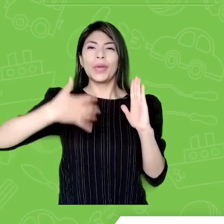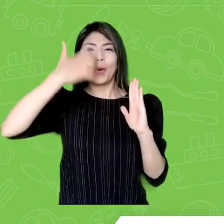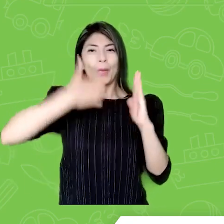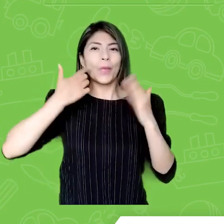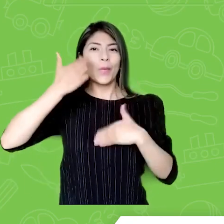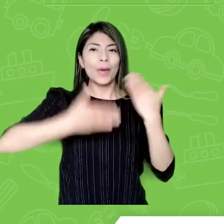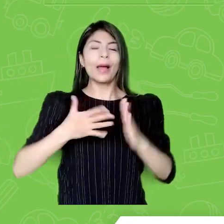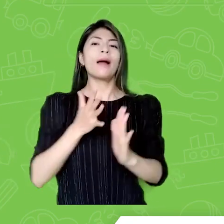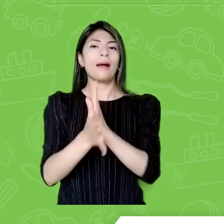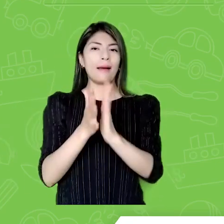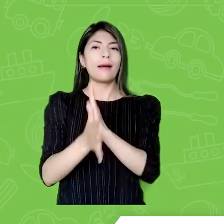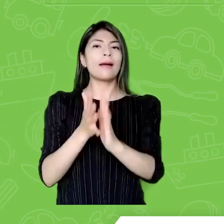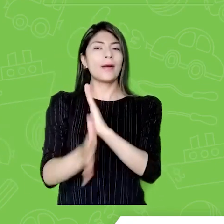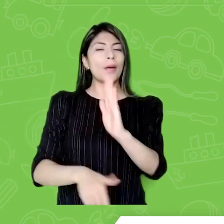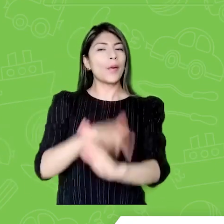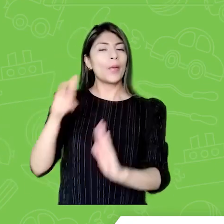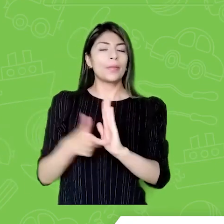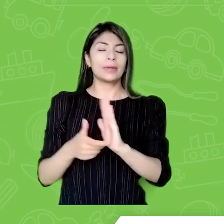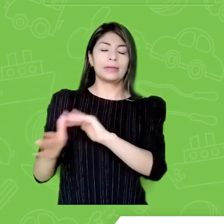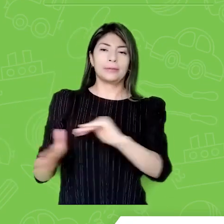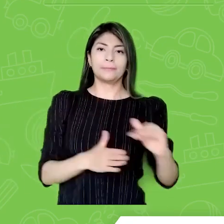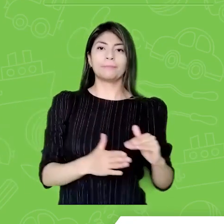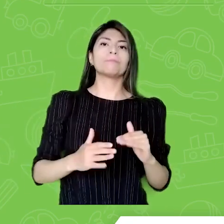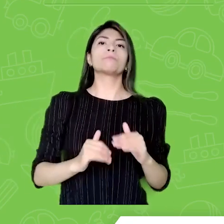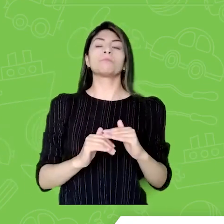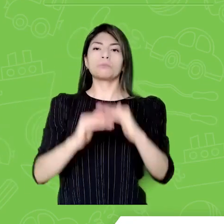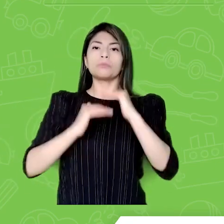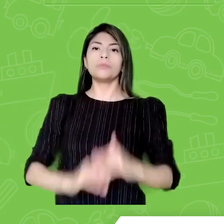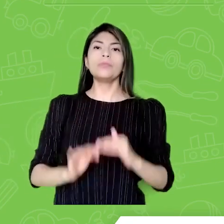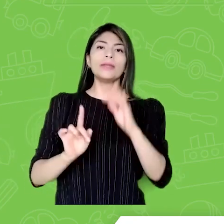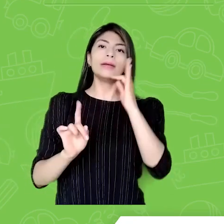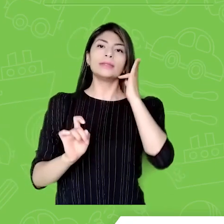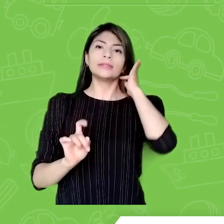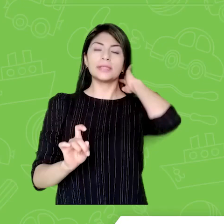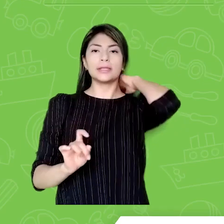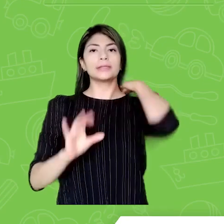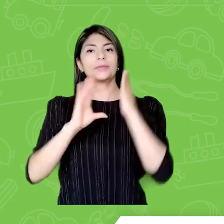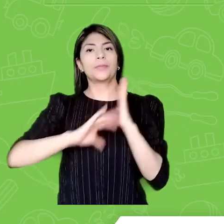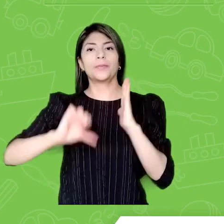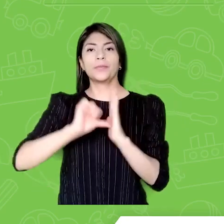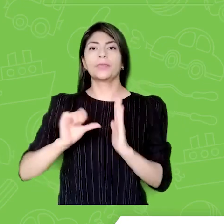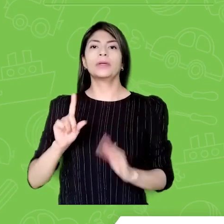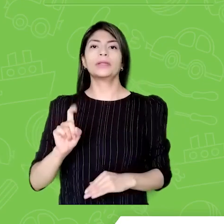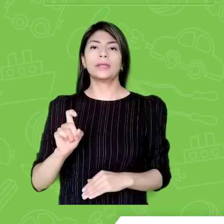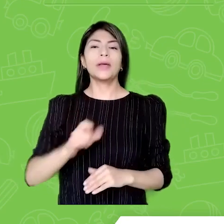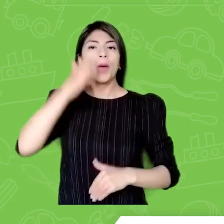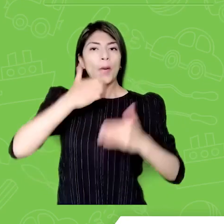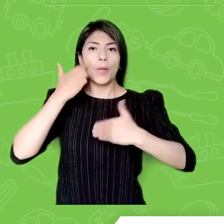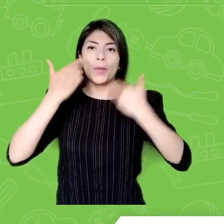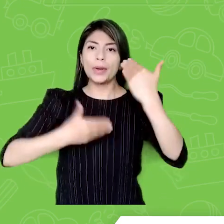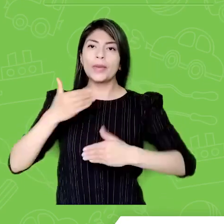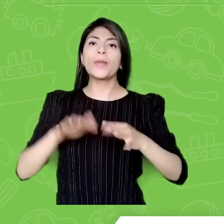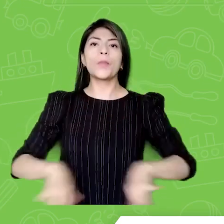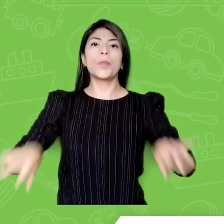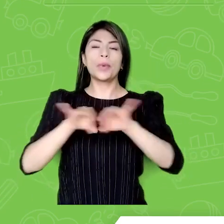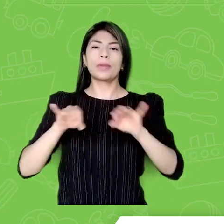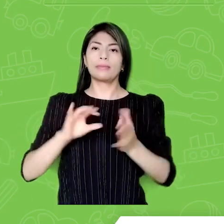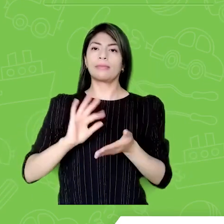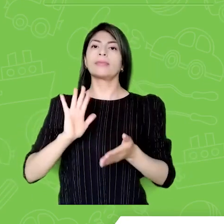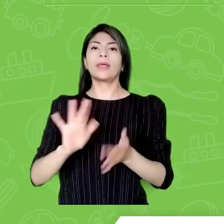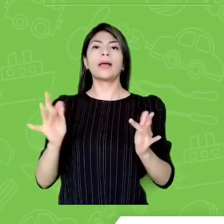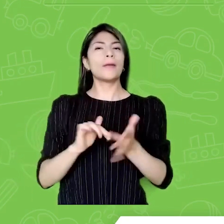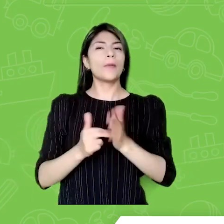5. Pruebas a aplicar en el proceso de selección. Artículo 16. Pruebas a aplicar, carácter